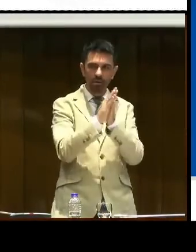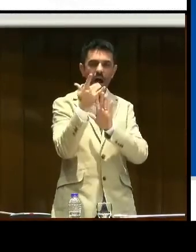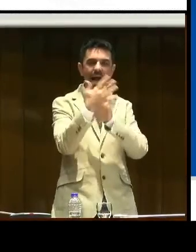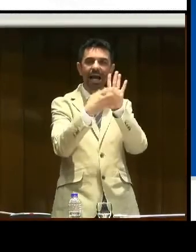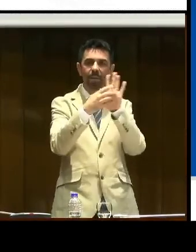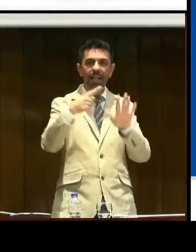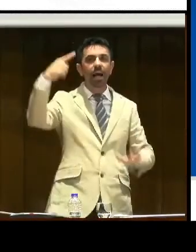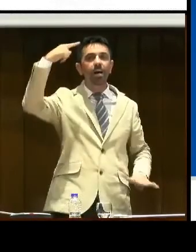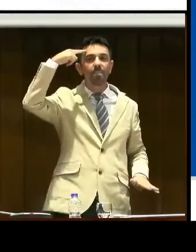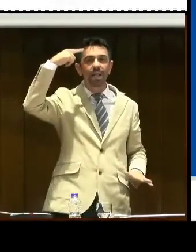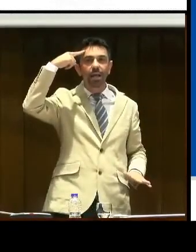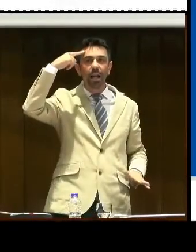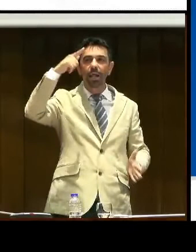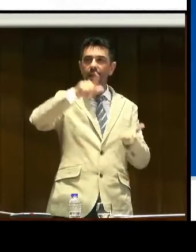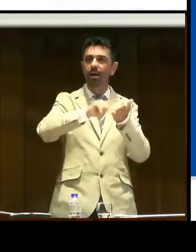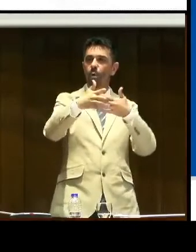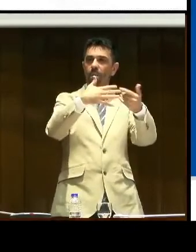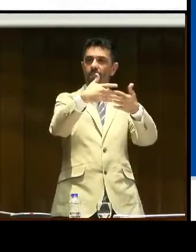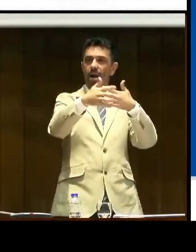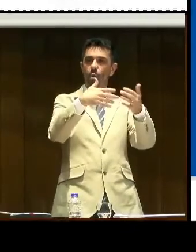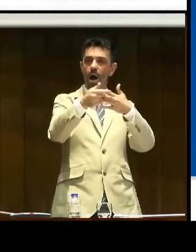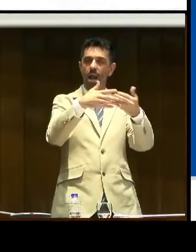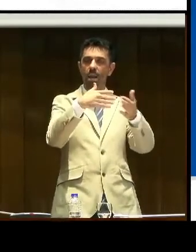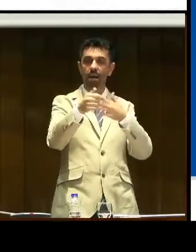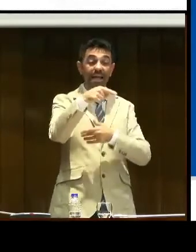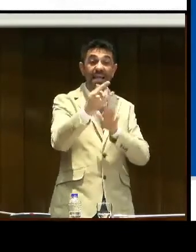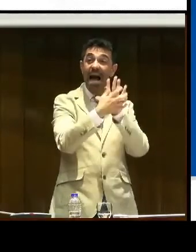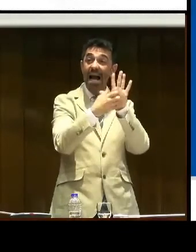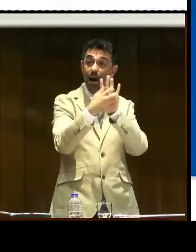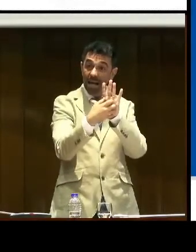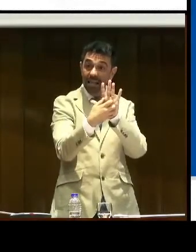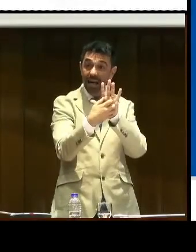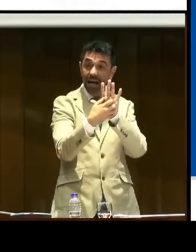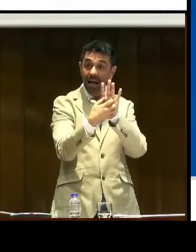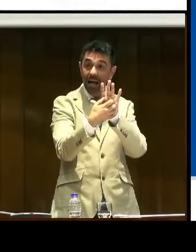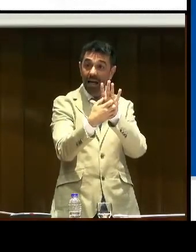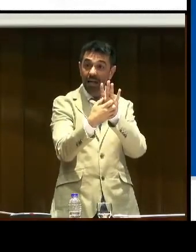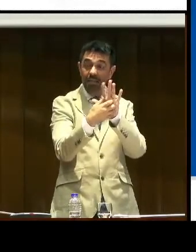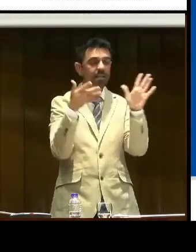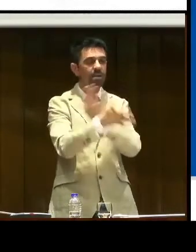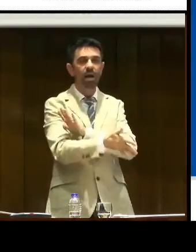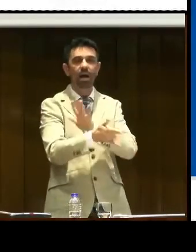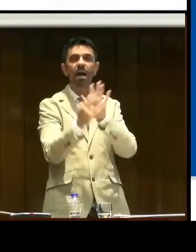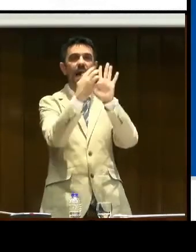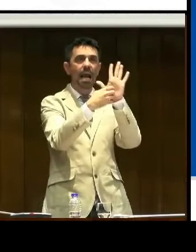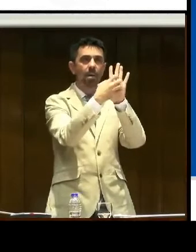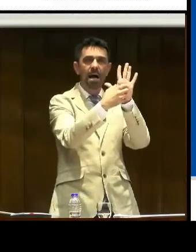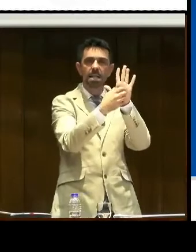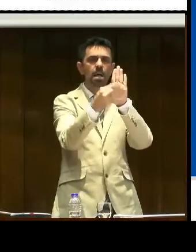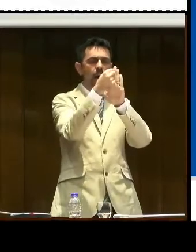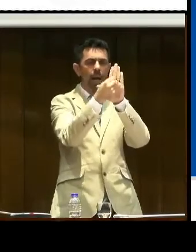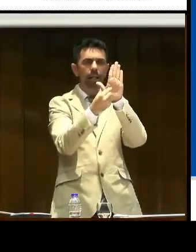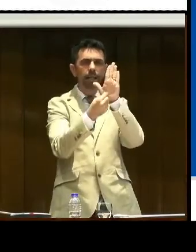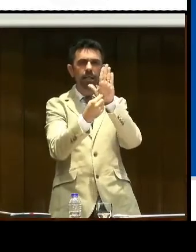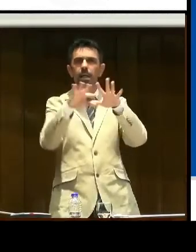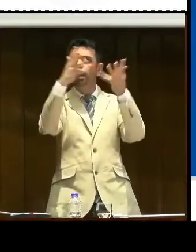lengua manual y de su congruencia con las propiedades gramaticales de las lenguas del